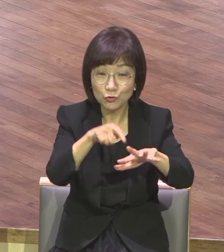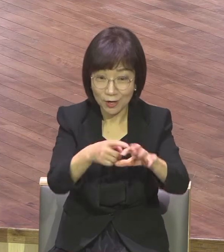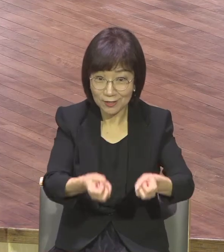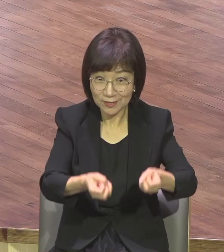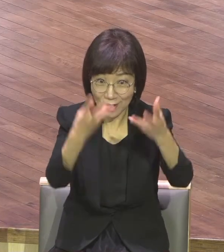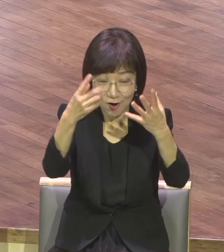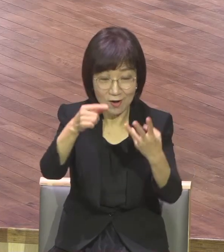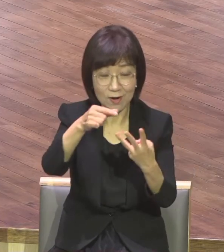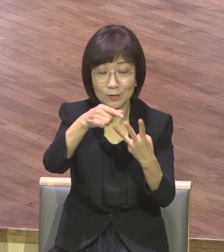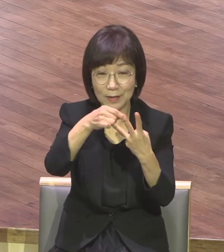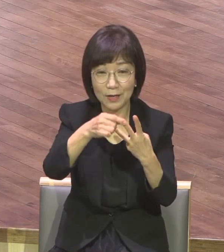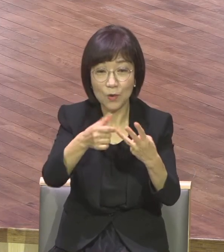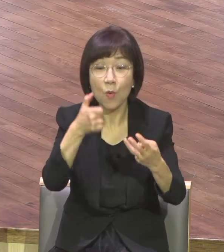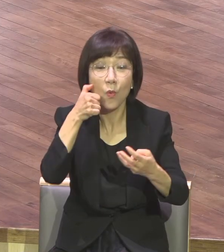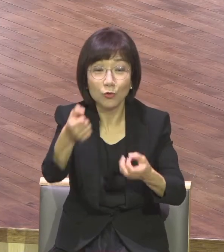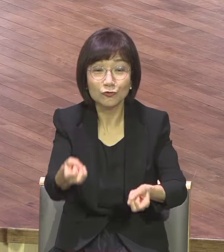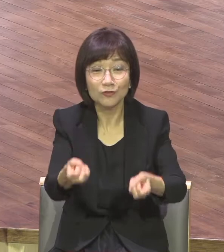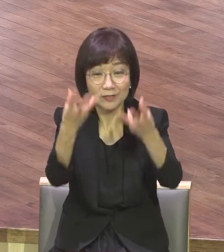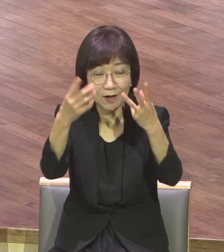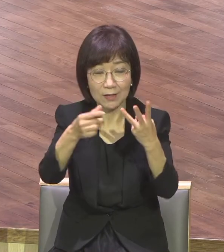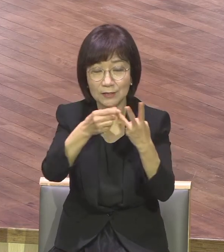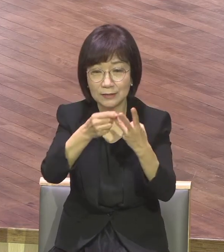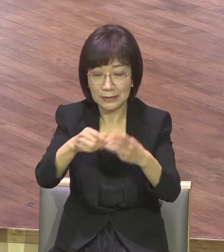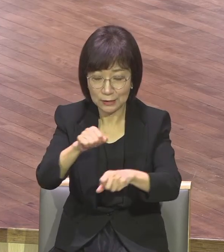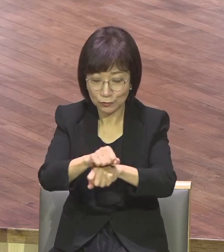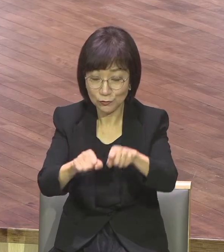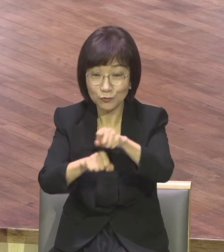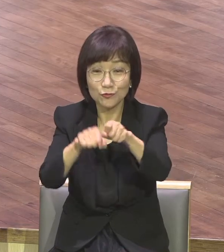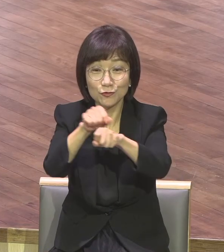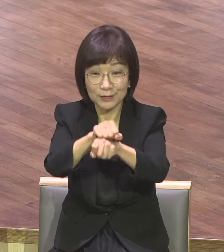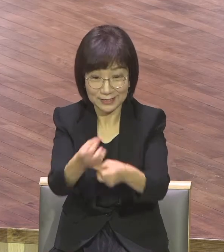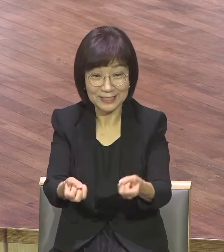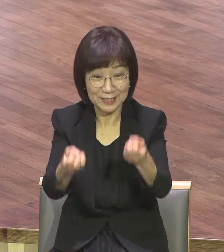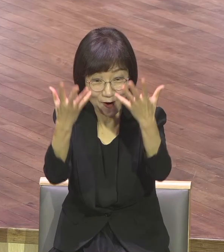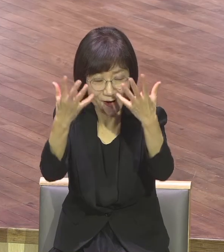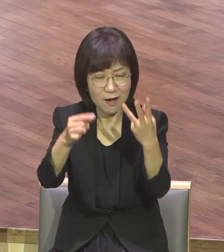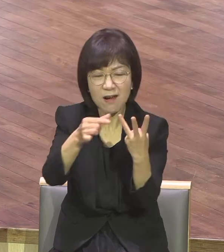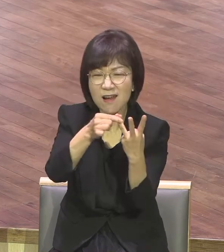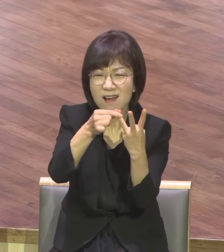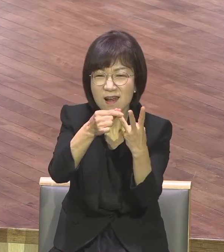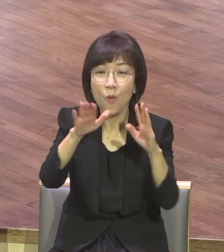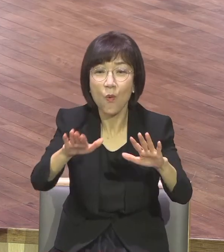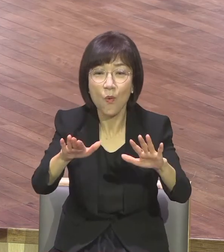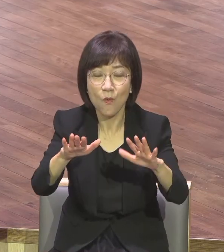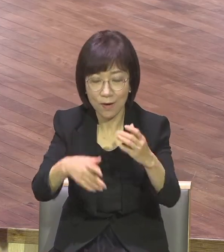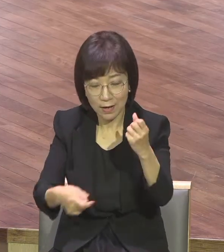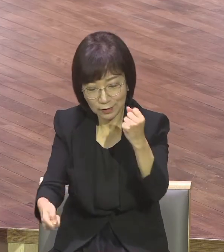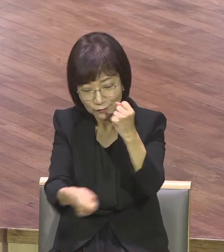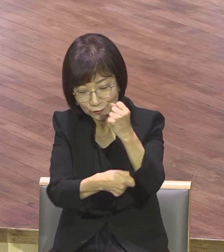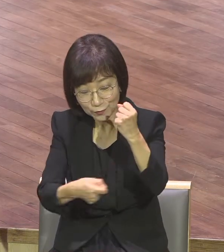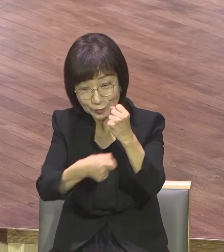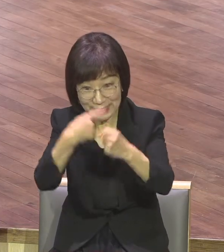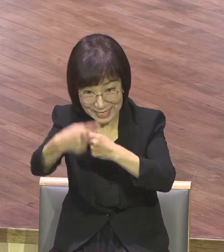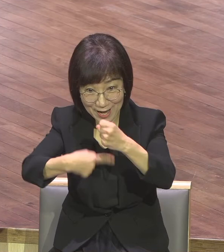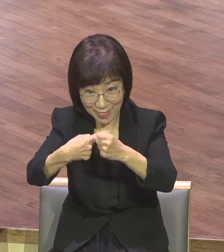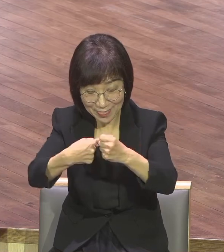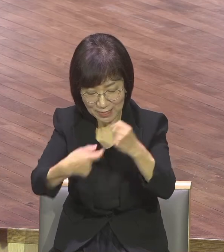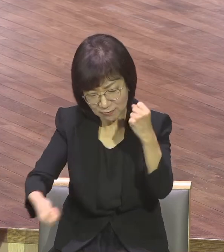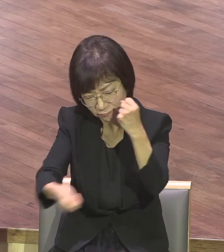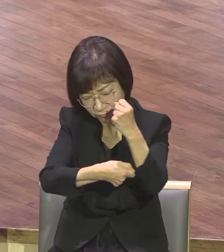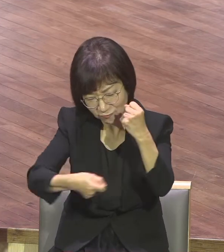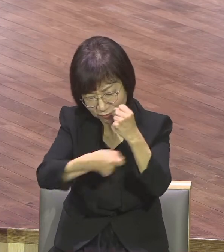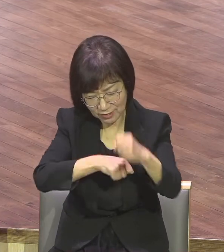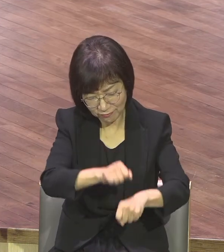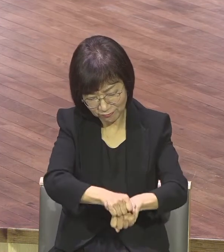초막절이 한 해의 추수를 마치고 지키는 추수감사절이에요.